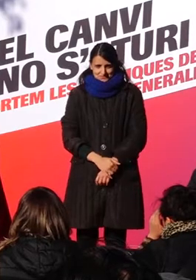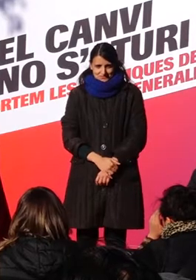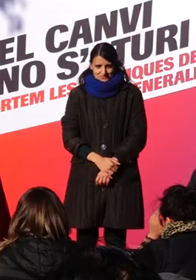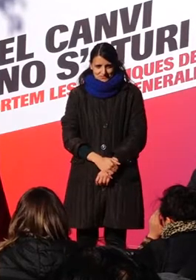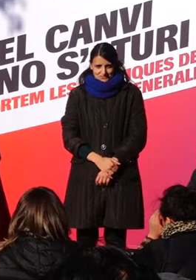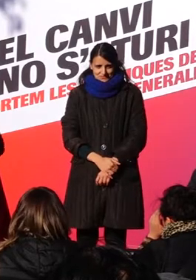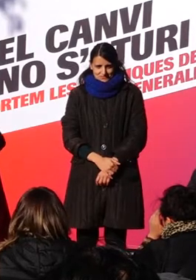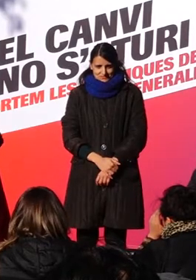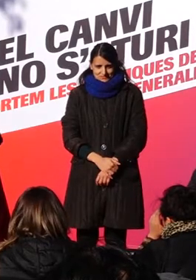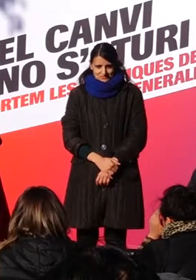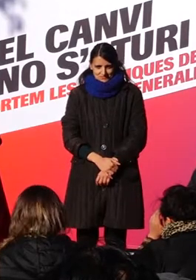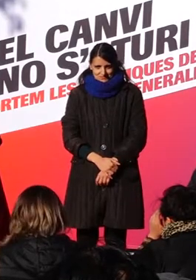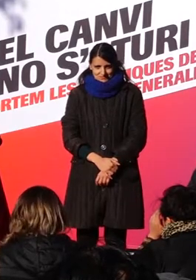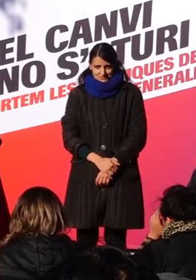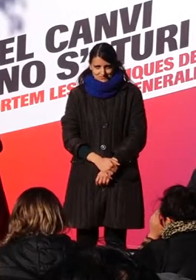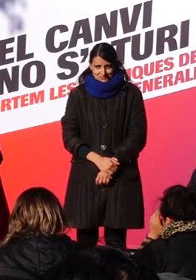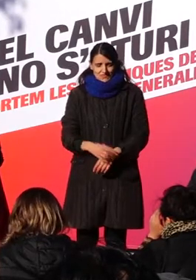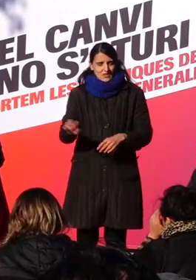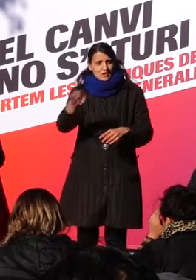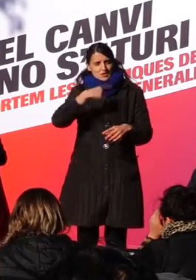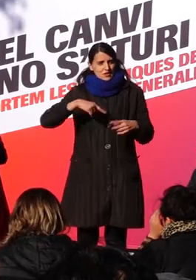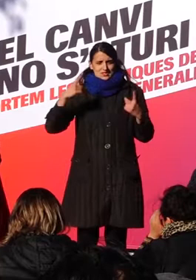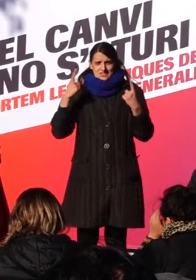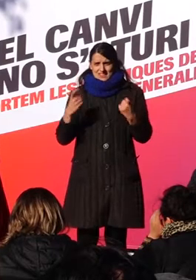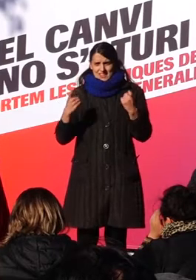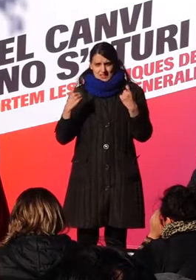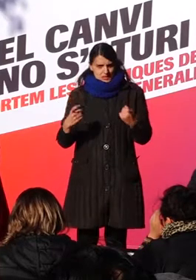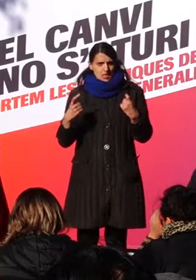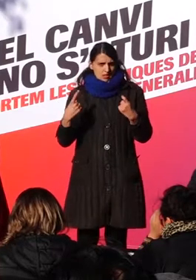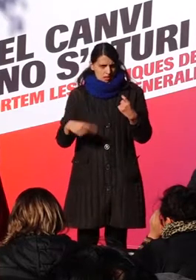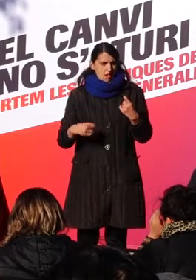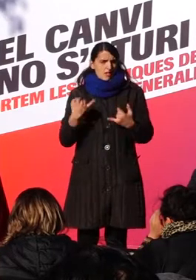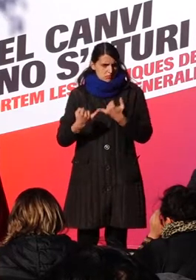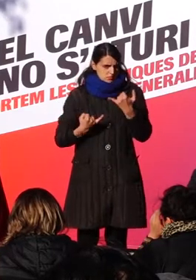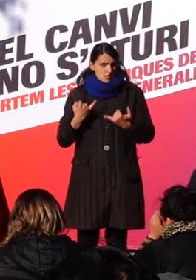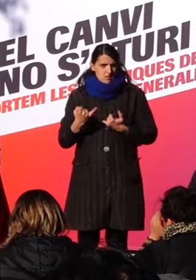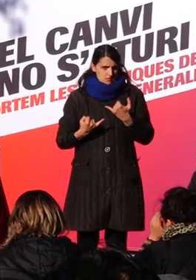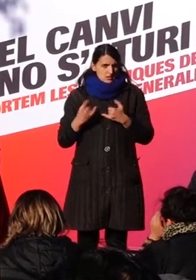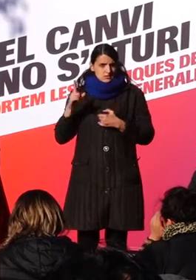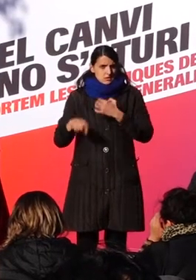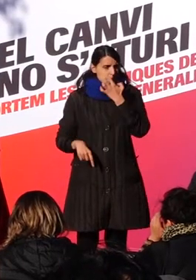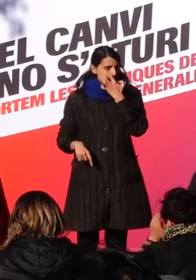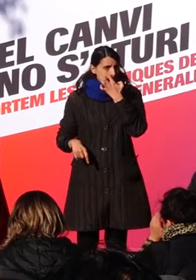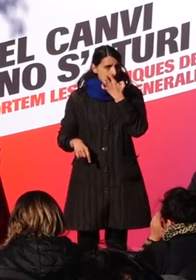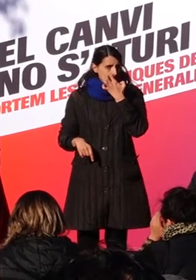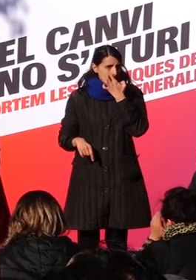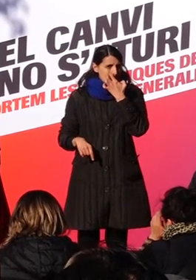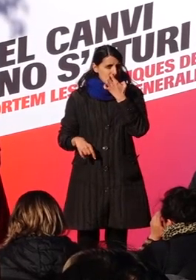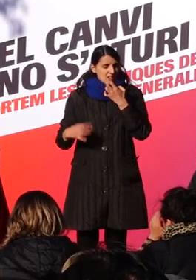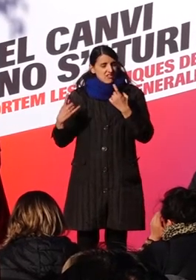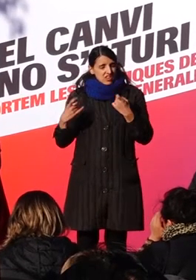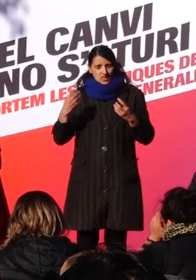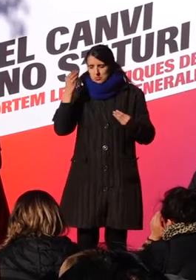porque tenemos muchas necesidades y muchos problemas tenemos y pensar que es